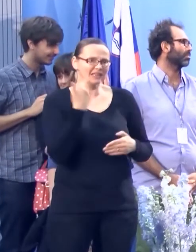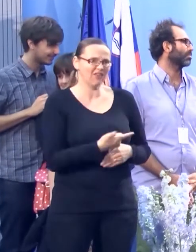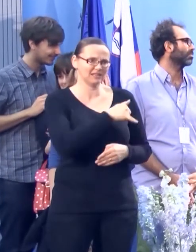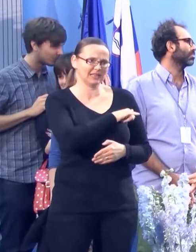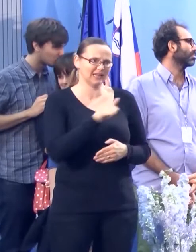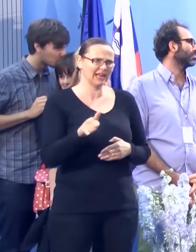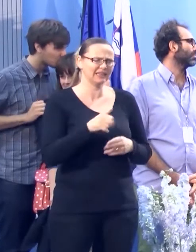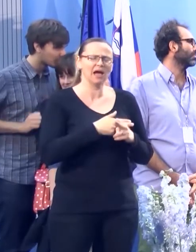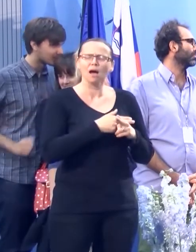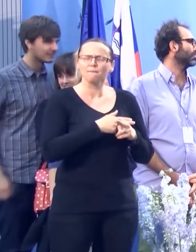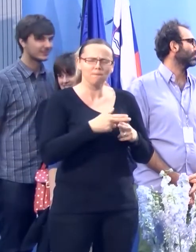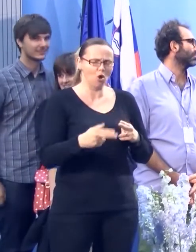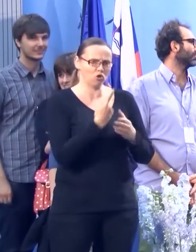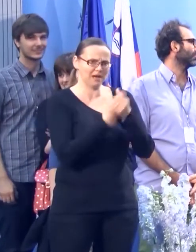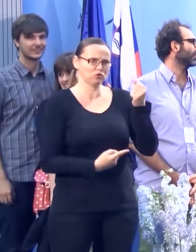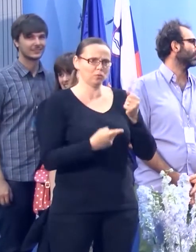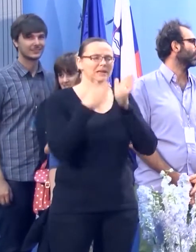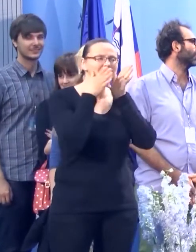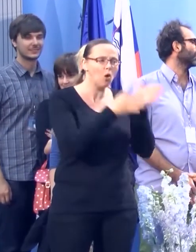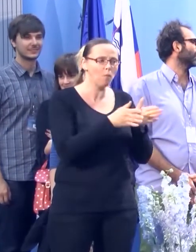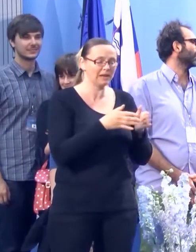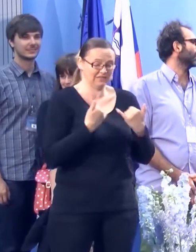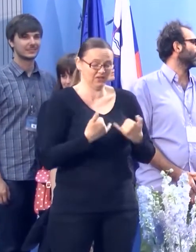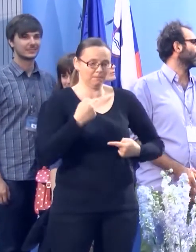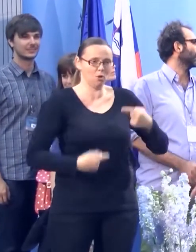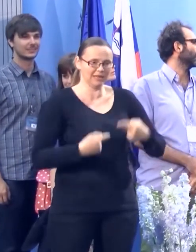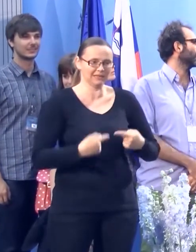letih popolnoma izgubili zaupanje v obstoječo politiko